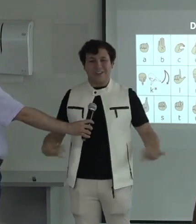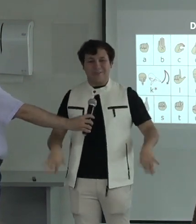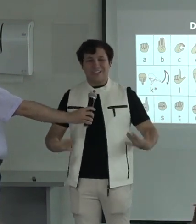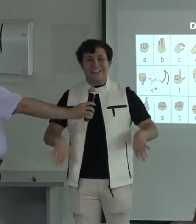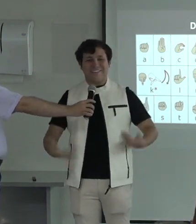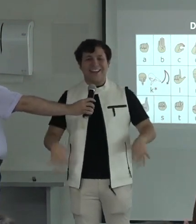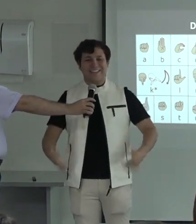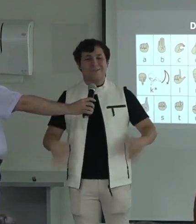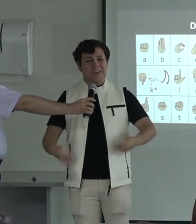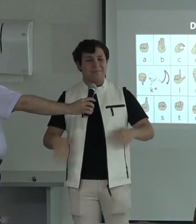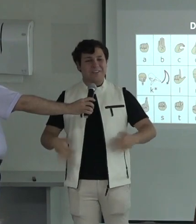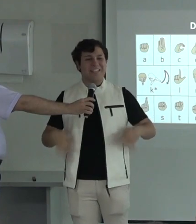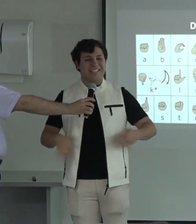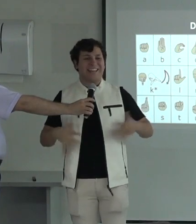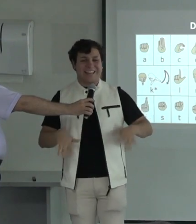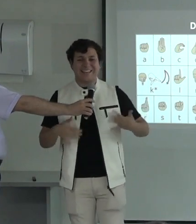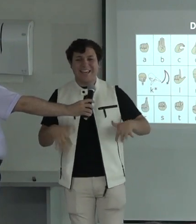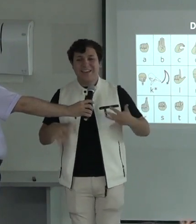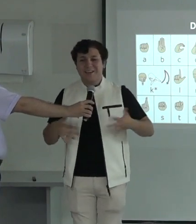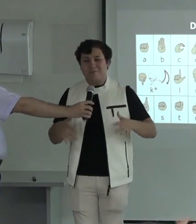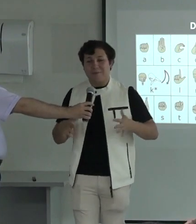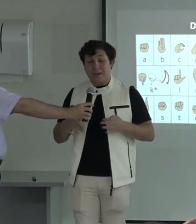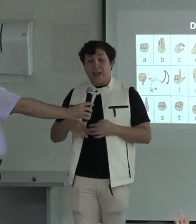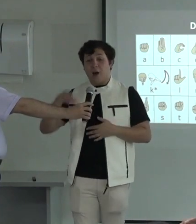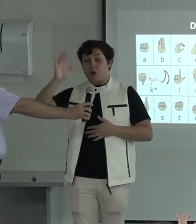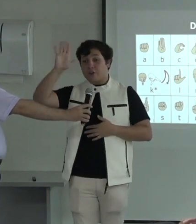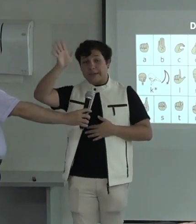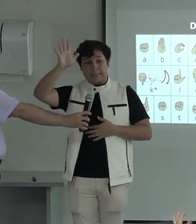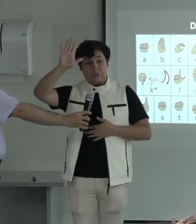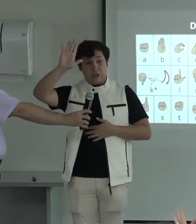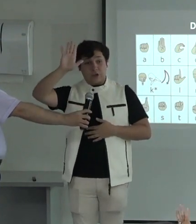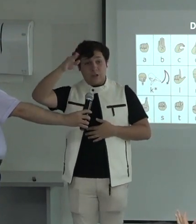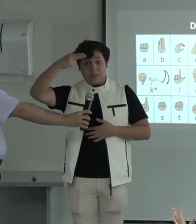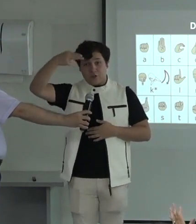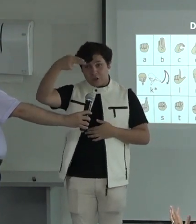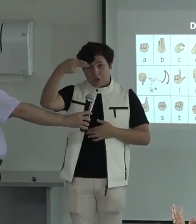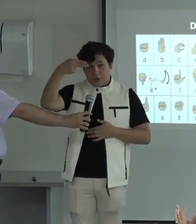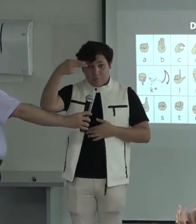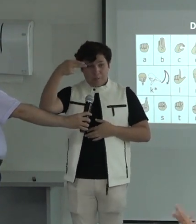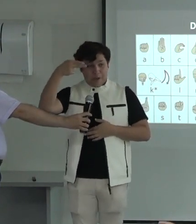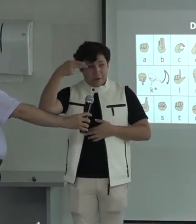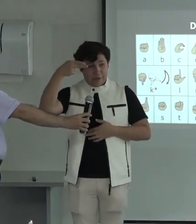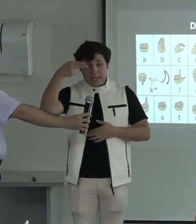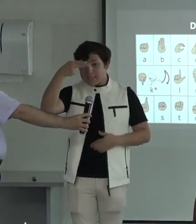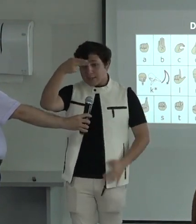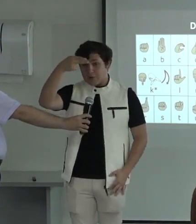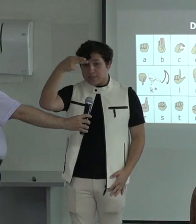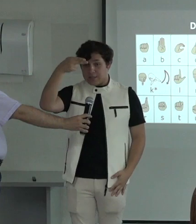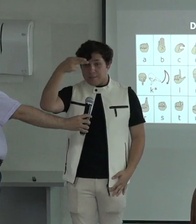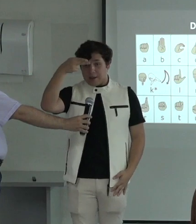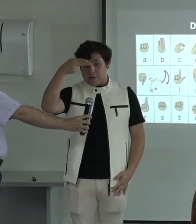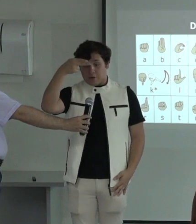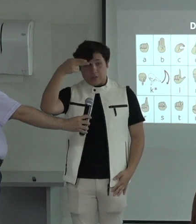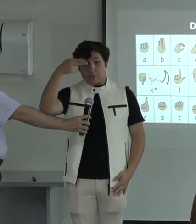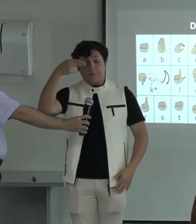Sacudimos otra vez, sacudimos. Excelente. Muy bien. Ahora otro ejercicio de coordinación. Mi mano derecha con esta